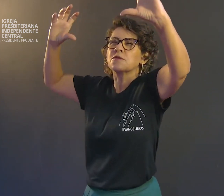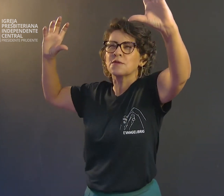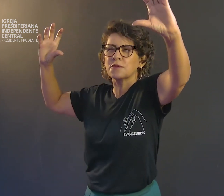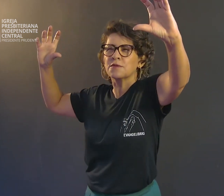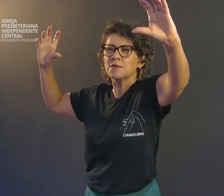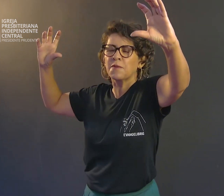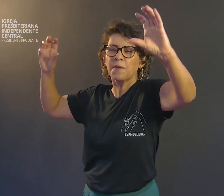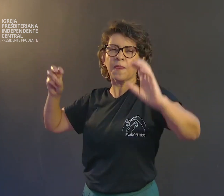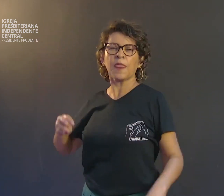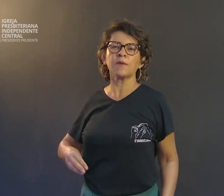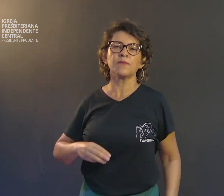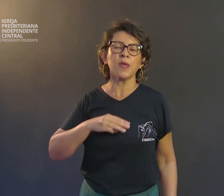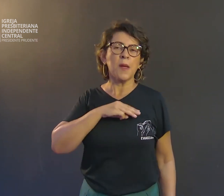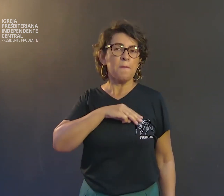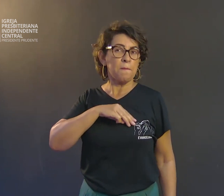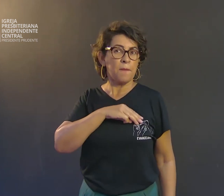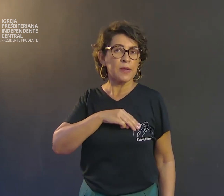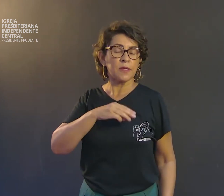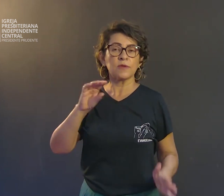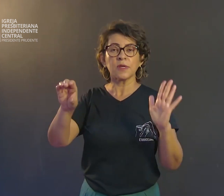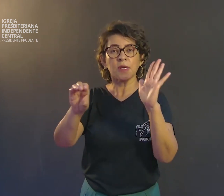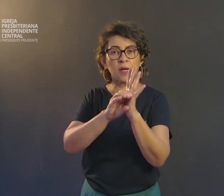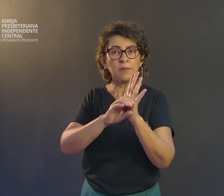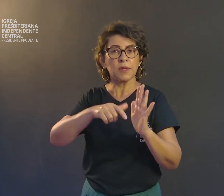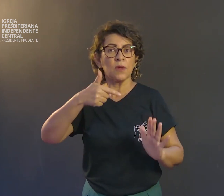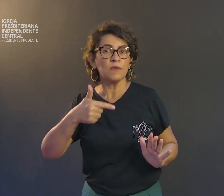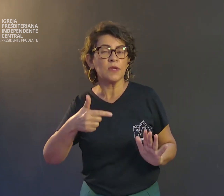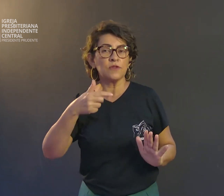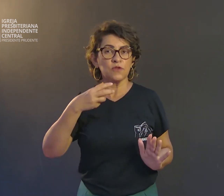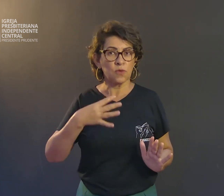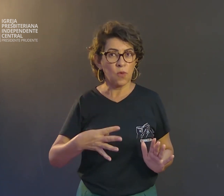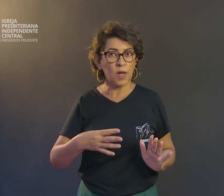Mateus, capítulo 24, versos 30 e 31.